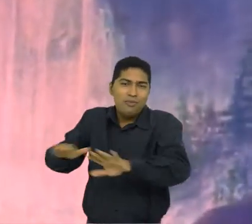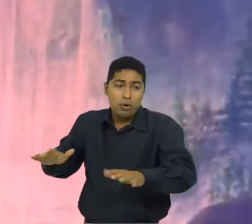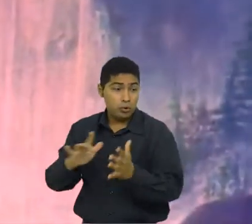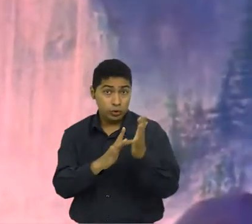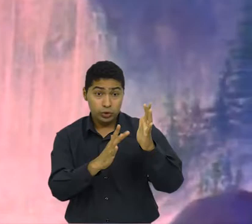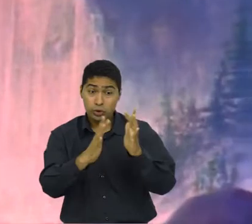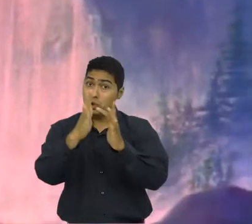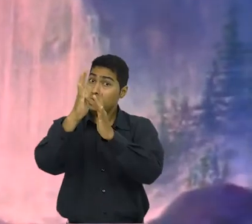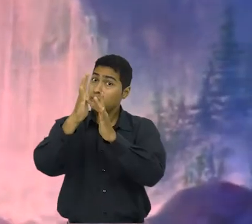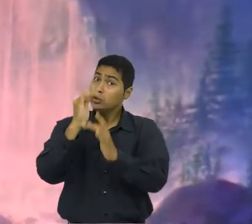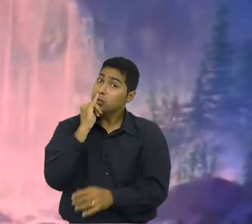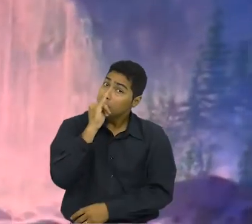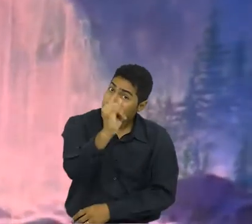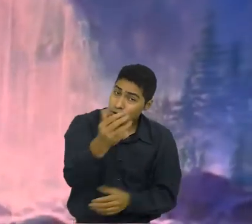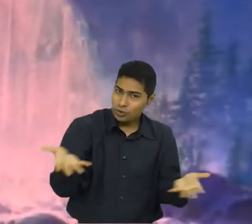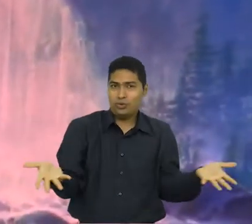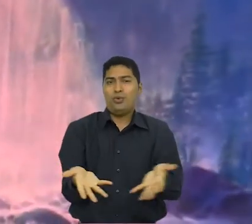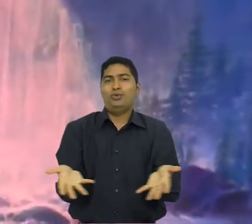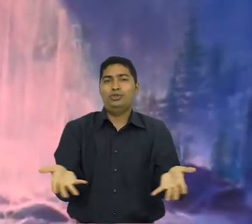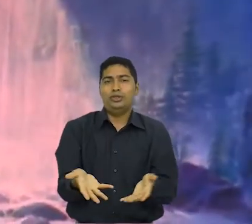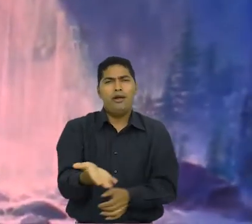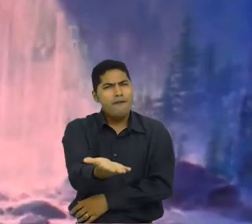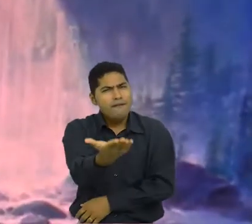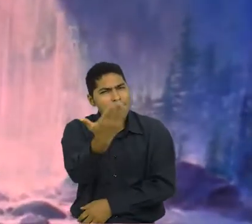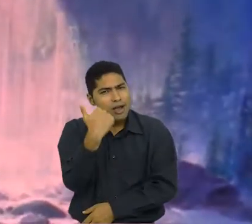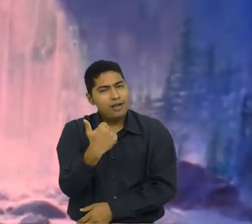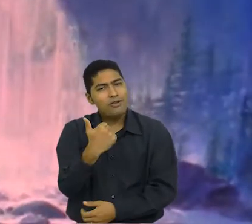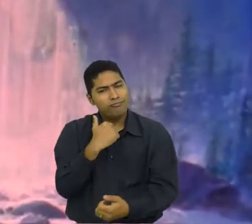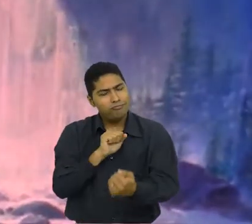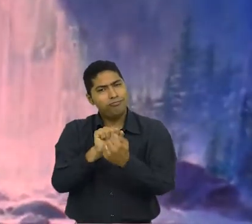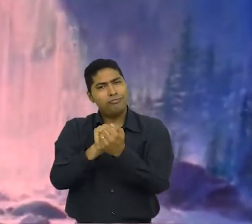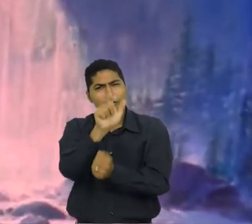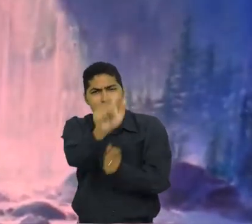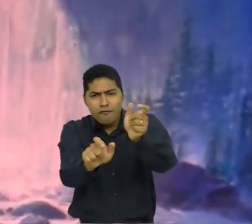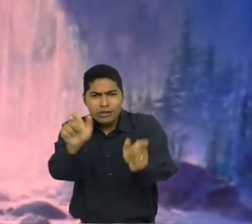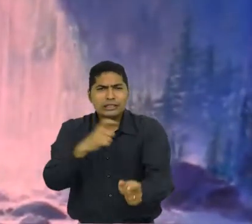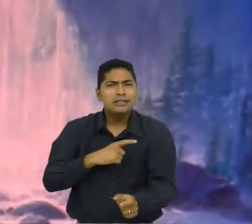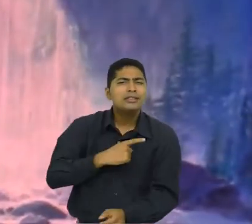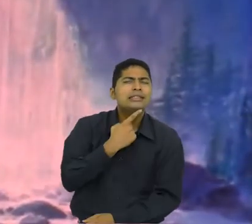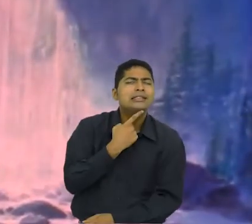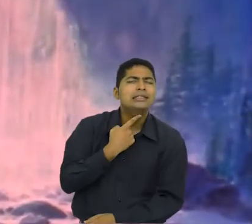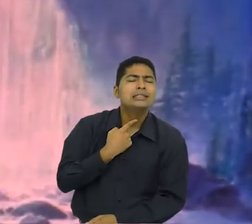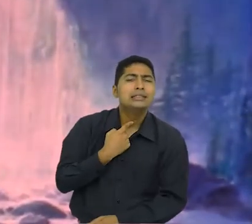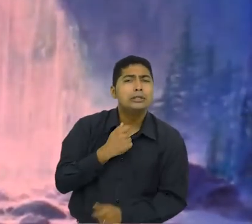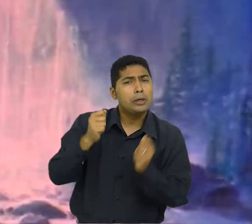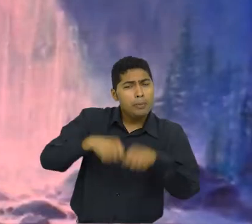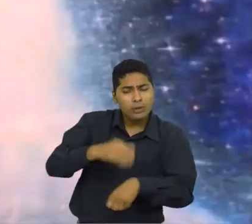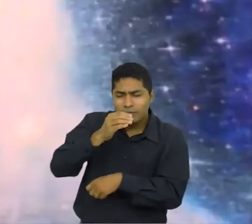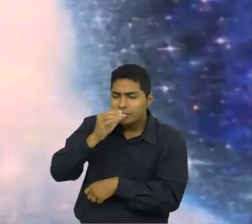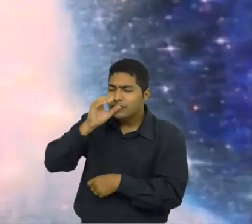Jesus nos diz hoje: venham a mim todos os que têm sede e bebam livremente da água da